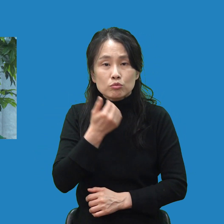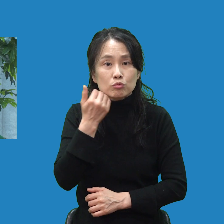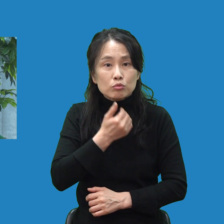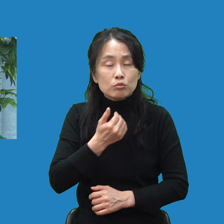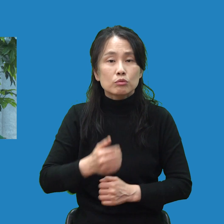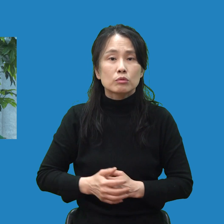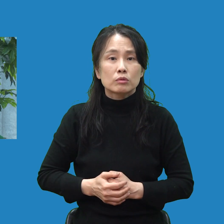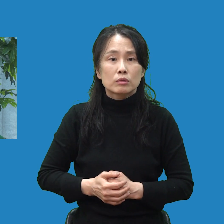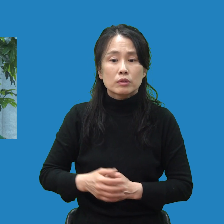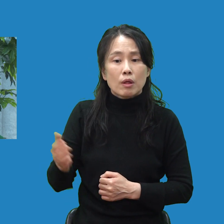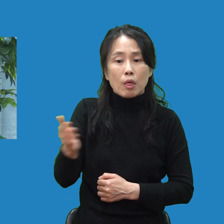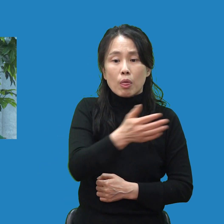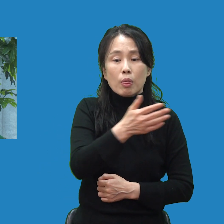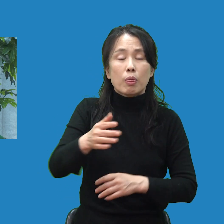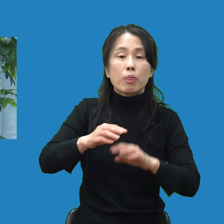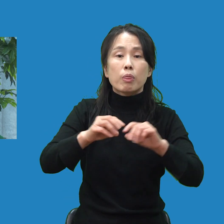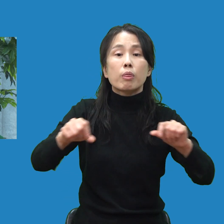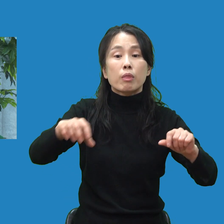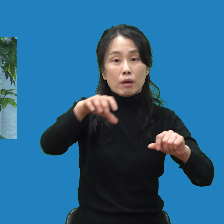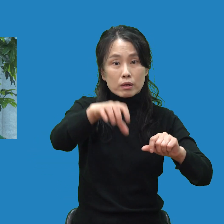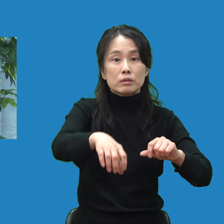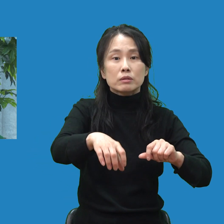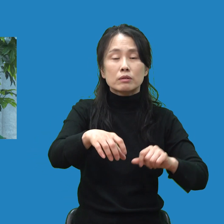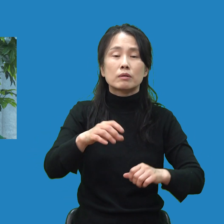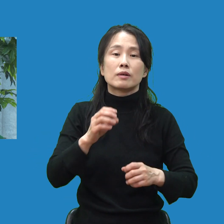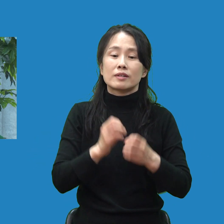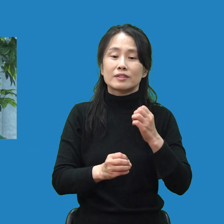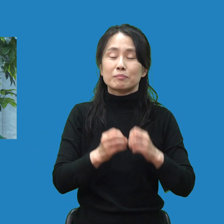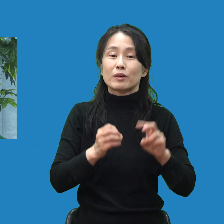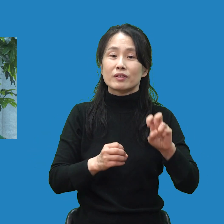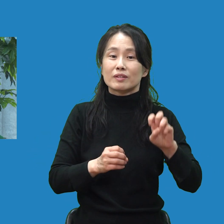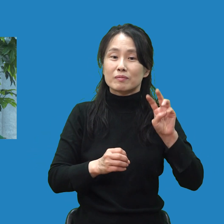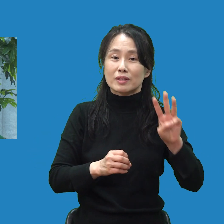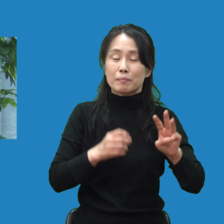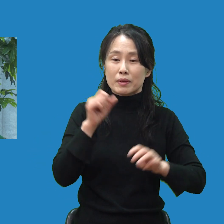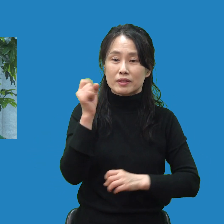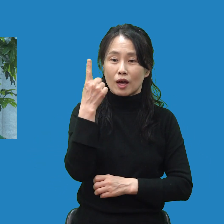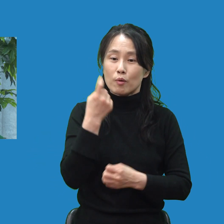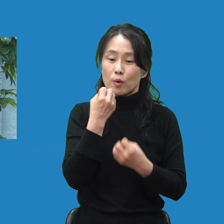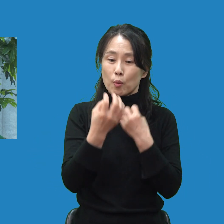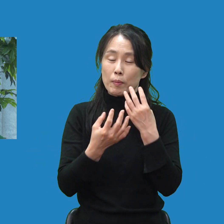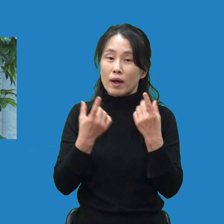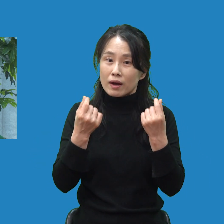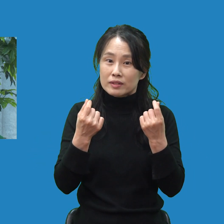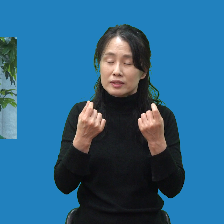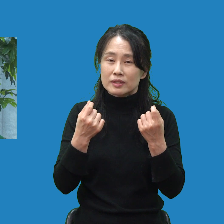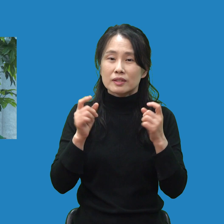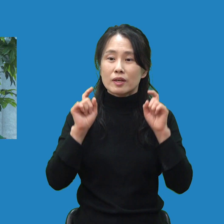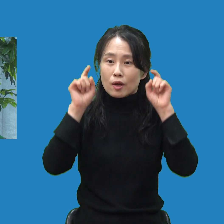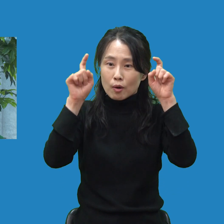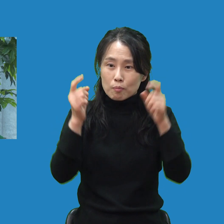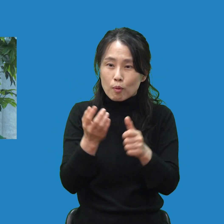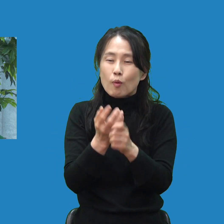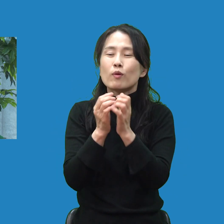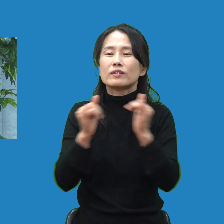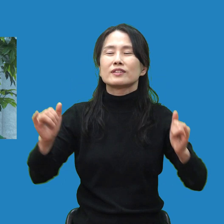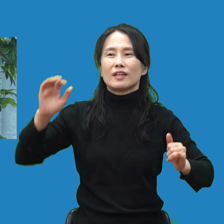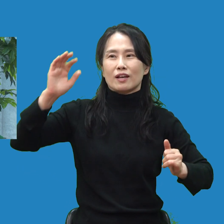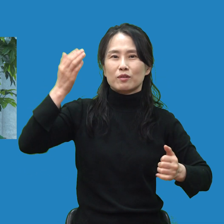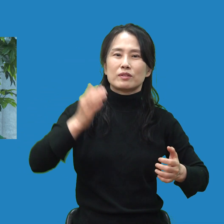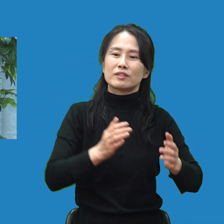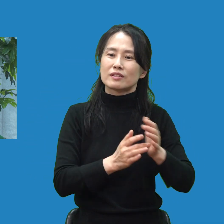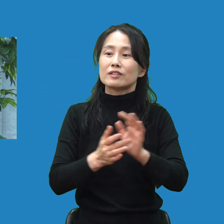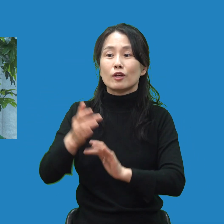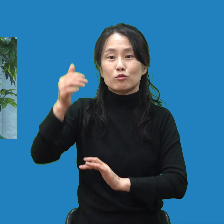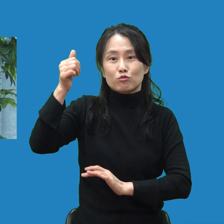이 빈들에서요 시편 23편 다윗의 고백처럼 목자 되시는 예수님이 지금